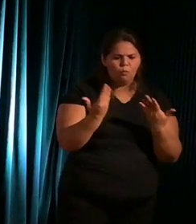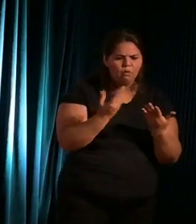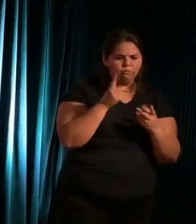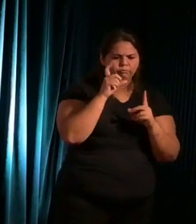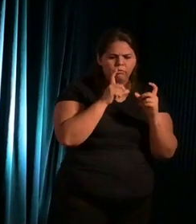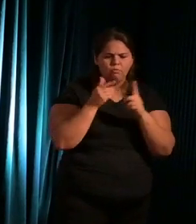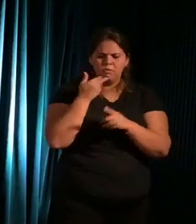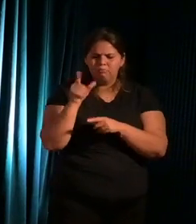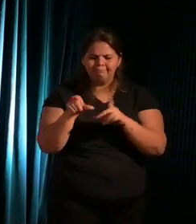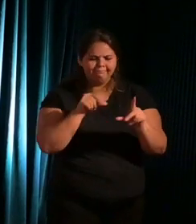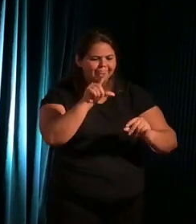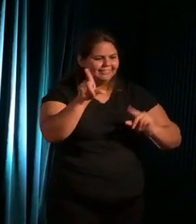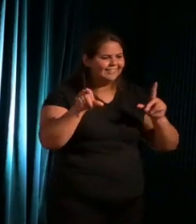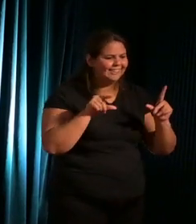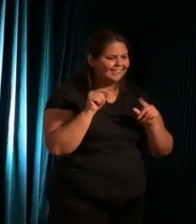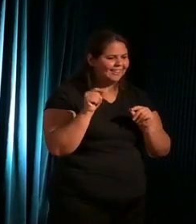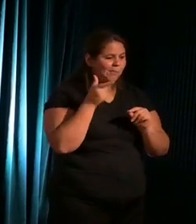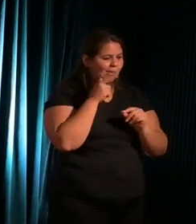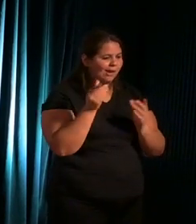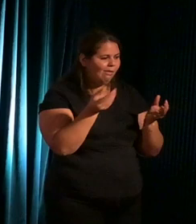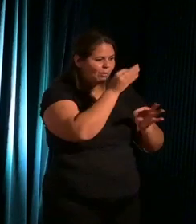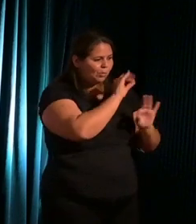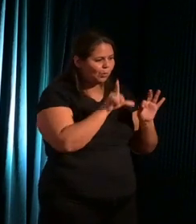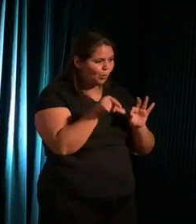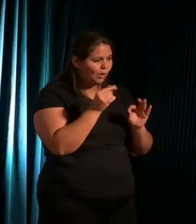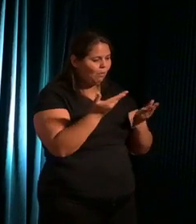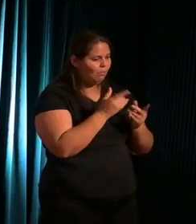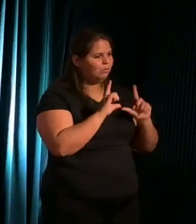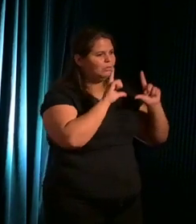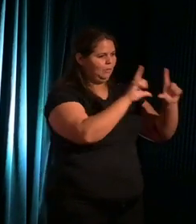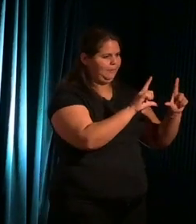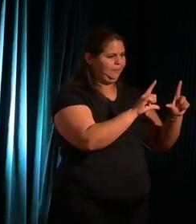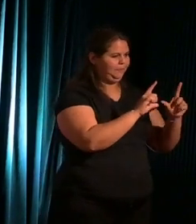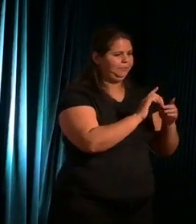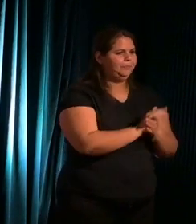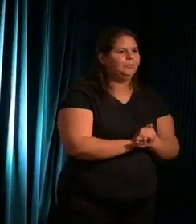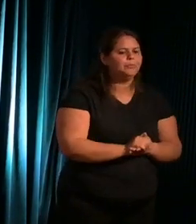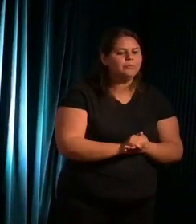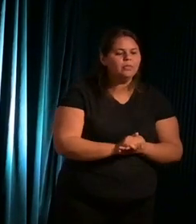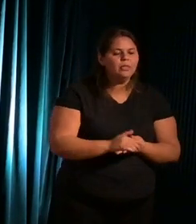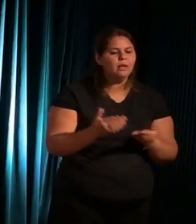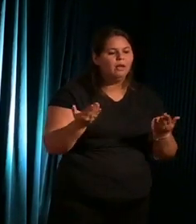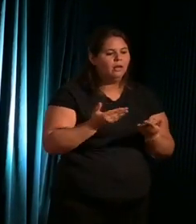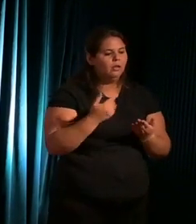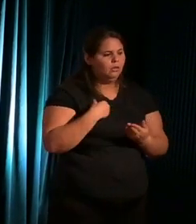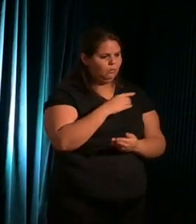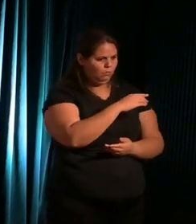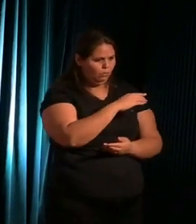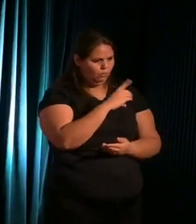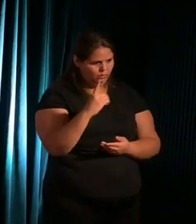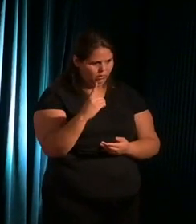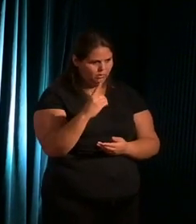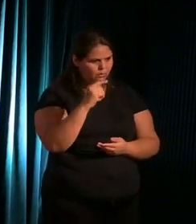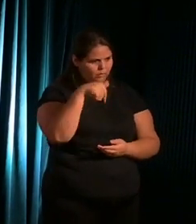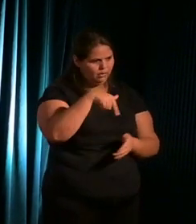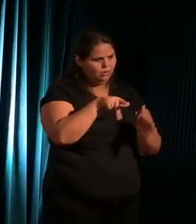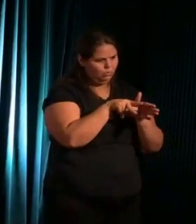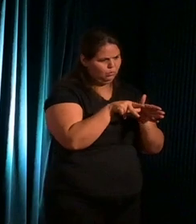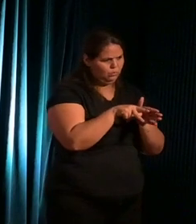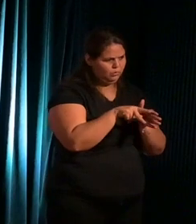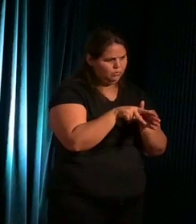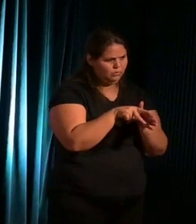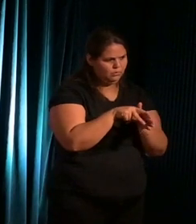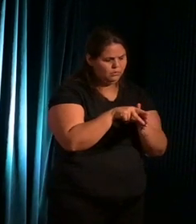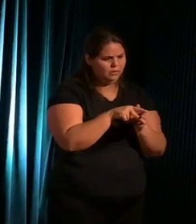o que a mim, enfim, trabalhando um pouco como coordenador dessa área no Instituto e também dando partida